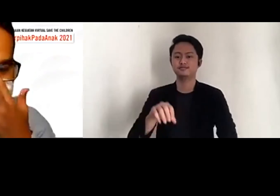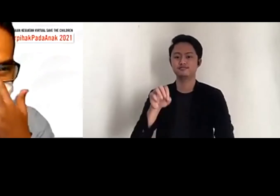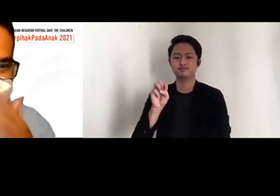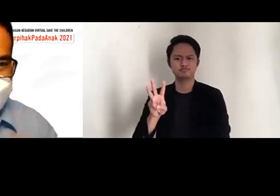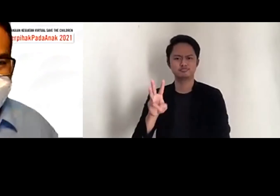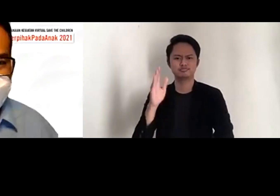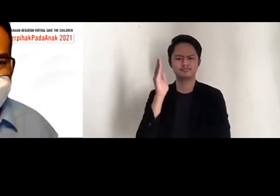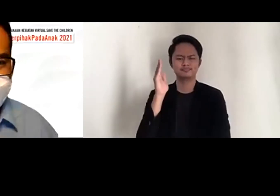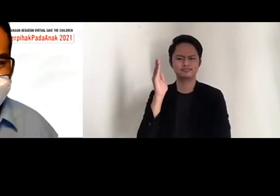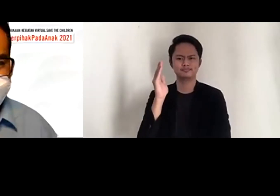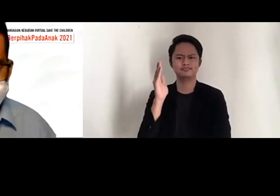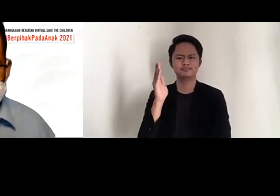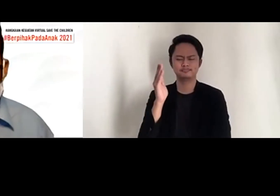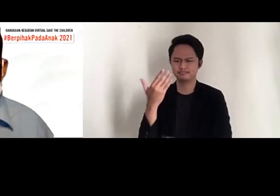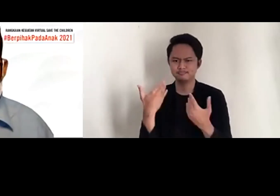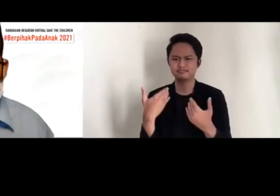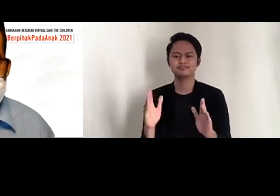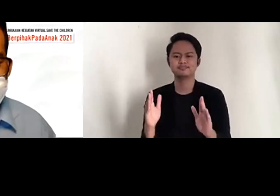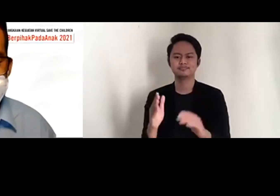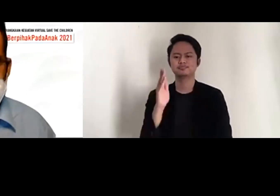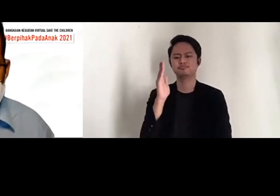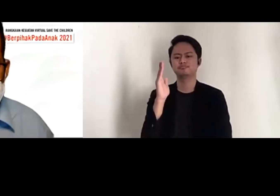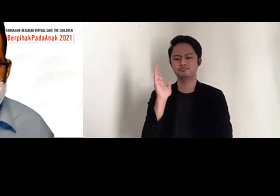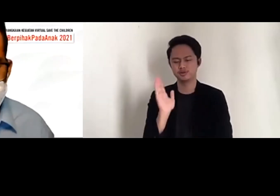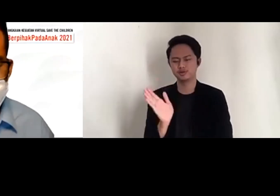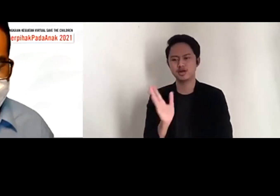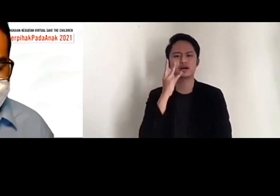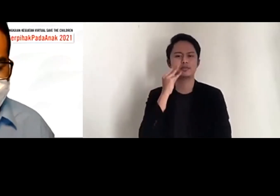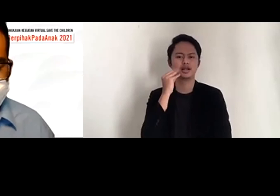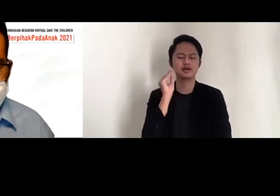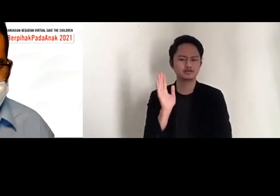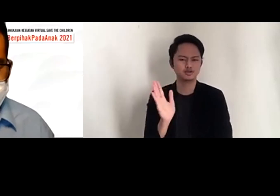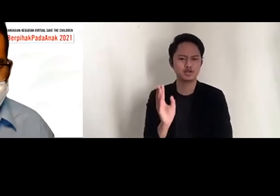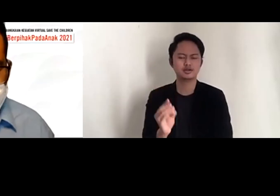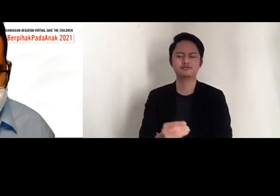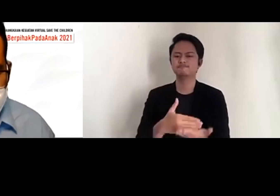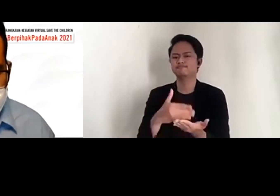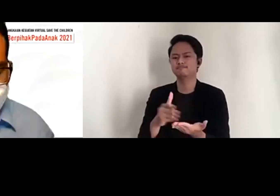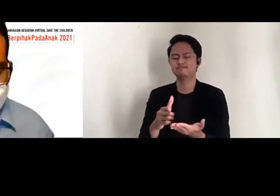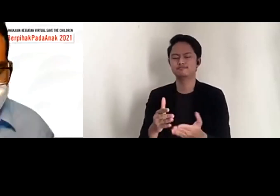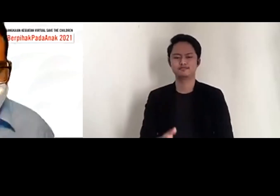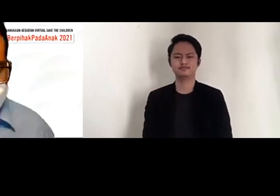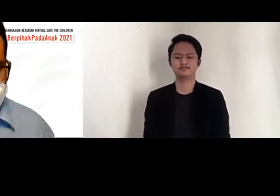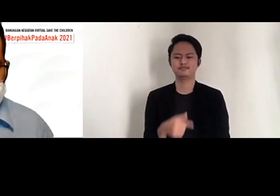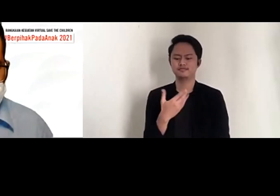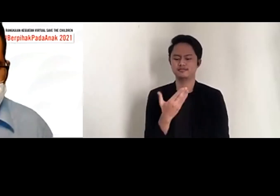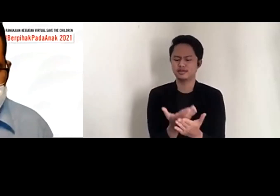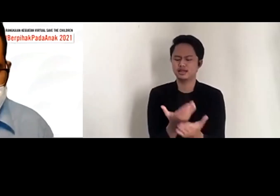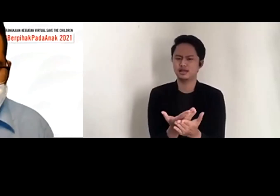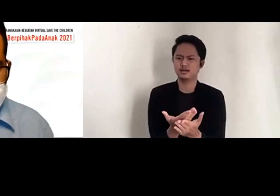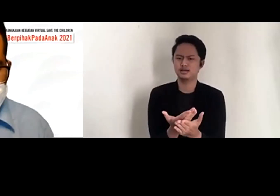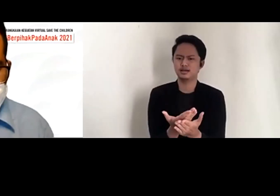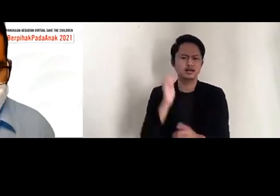narasumber kita sudah memberikan pemaparannya, pengalamannya. Saya memohon sekali lagi kepada Ibu